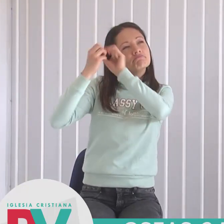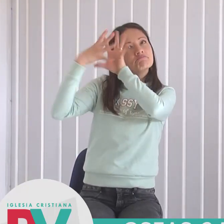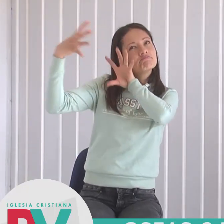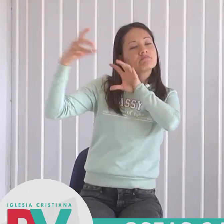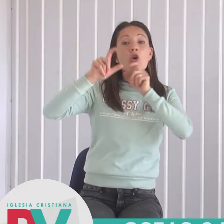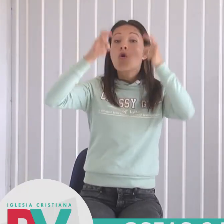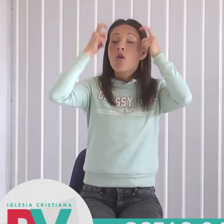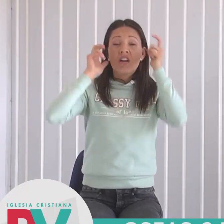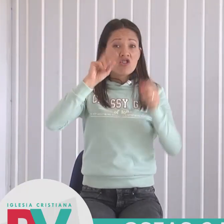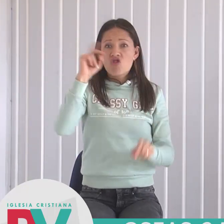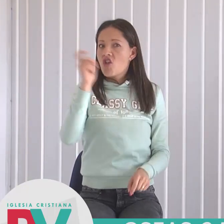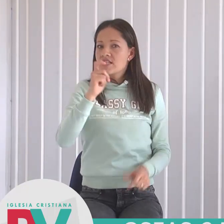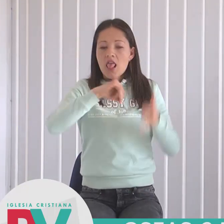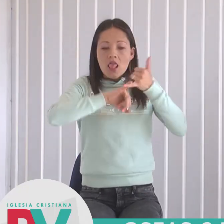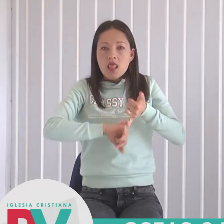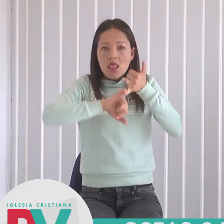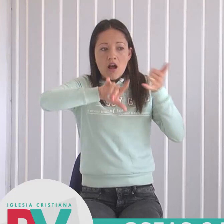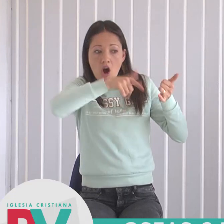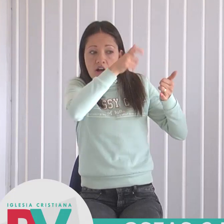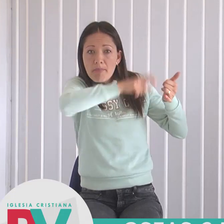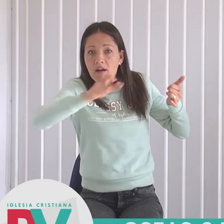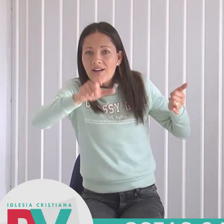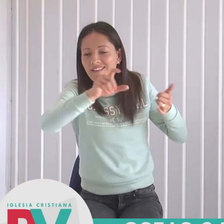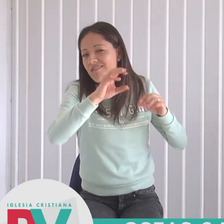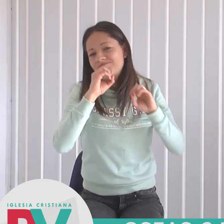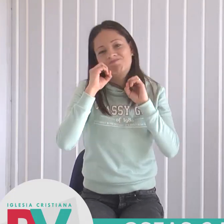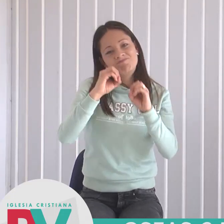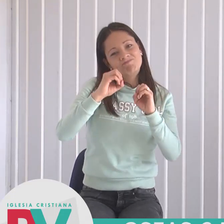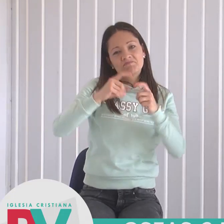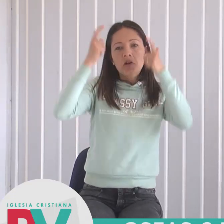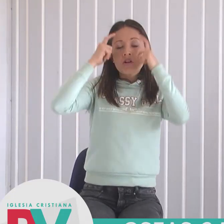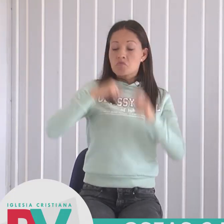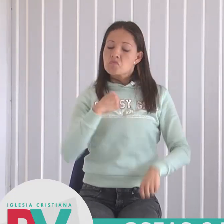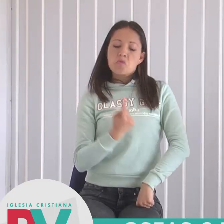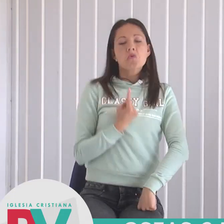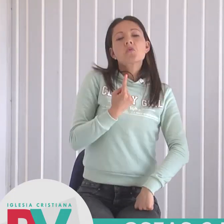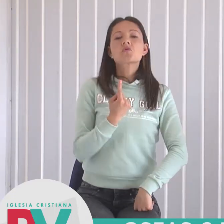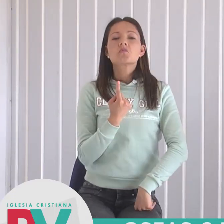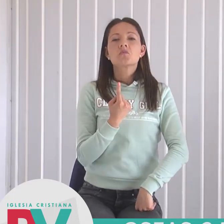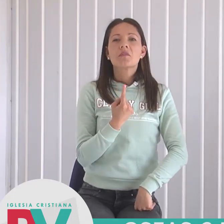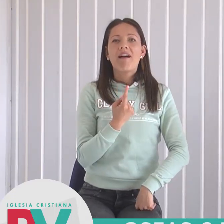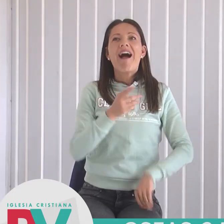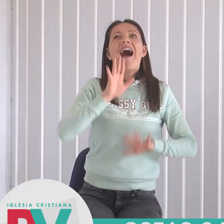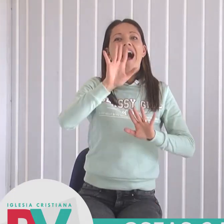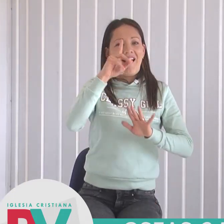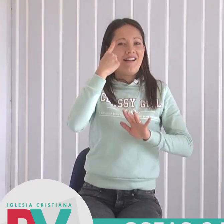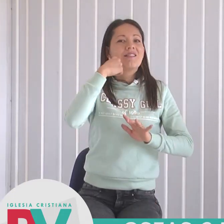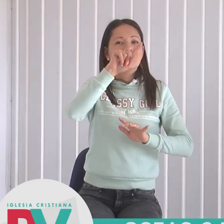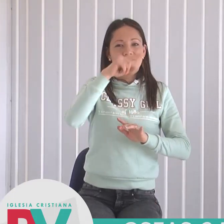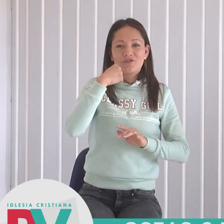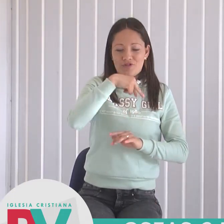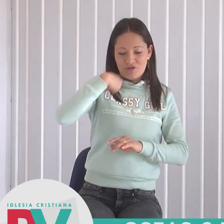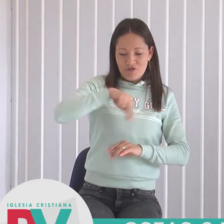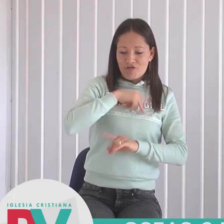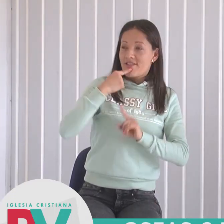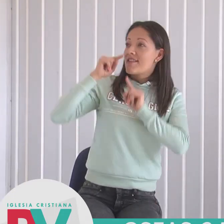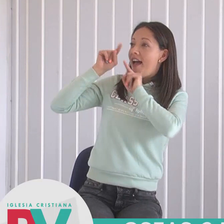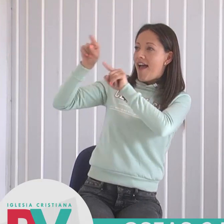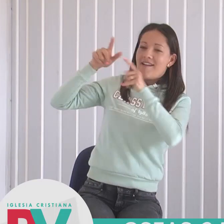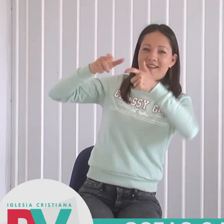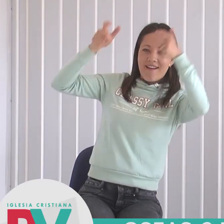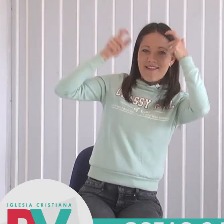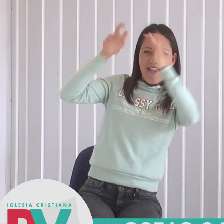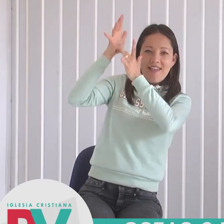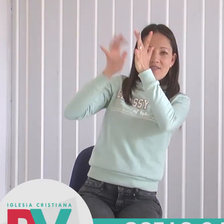Un rey no necesita de nadie. Por eso nosotros al único que reconocemos como rey es a Jesús. Porque Él es el único que